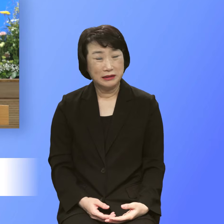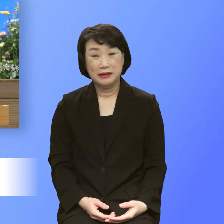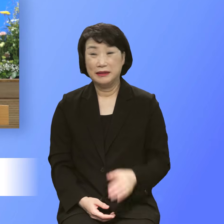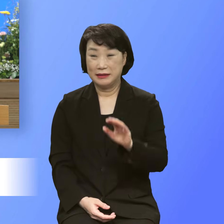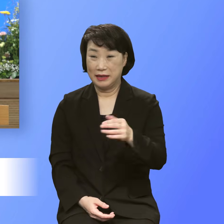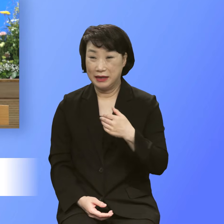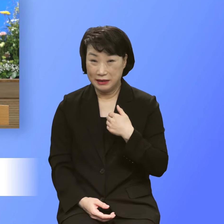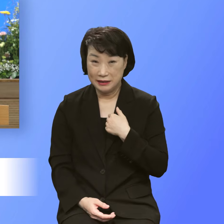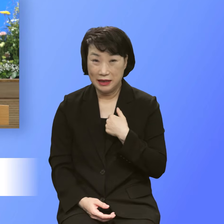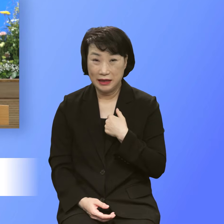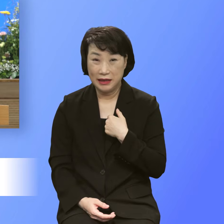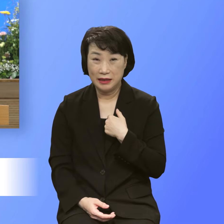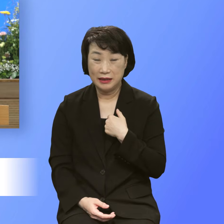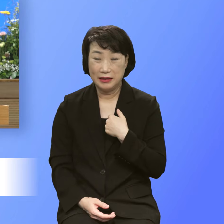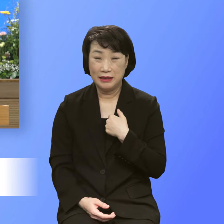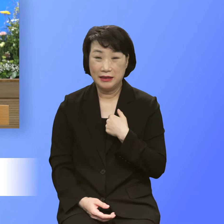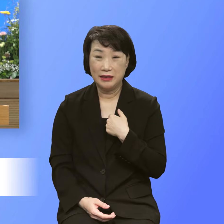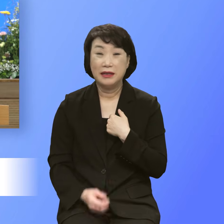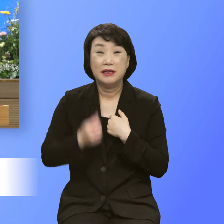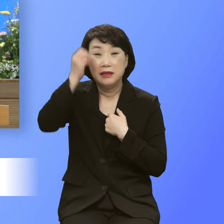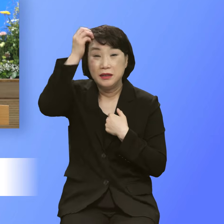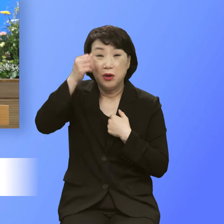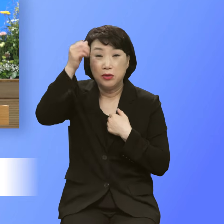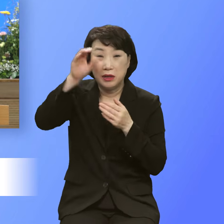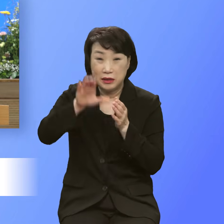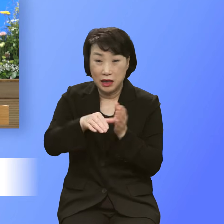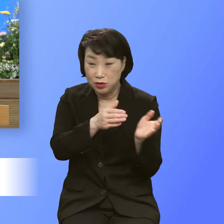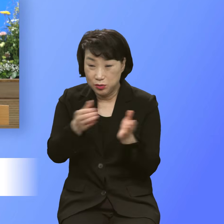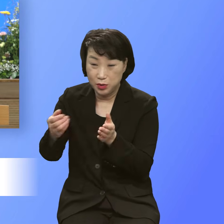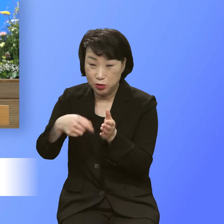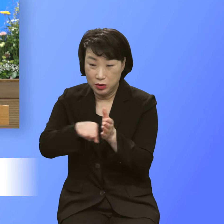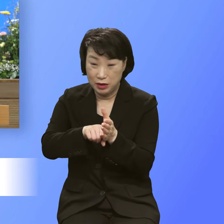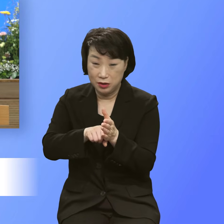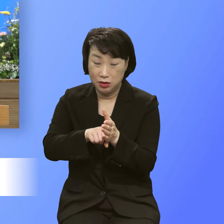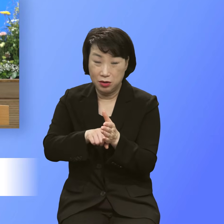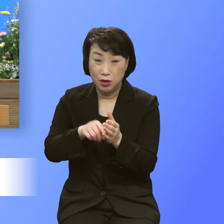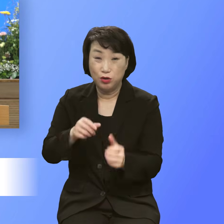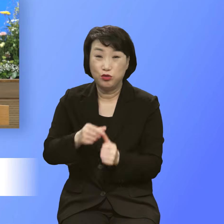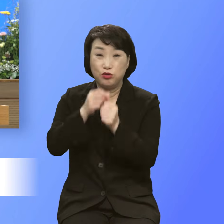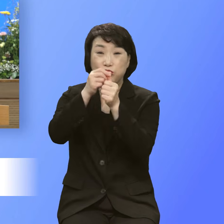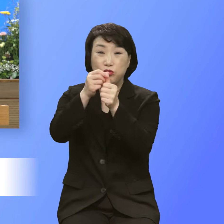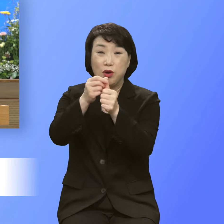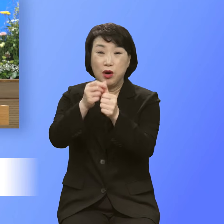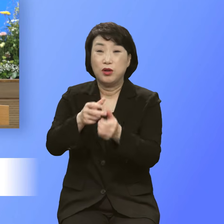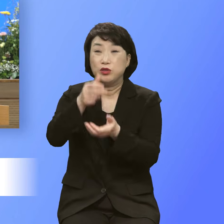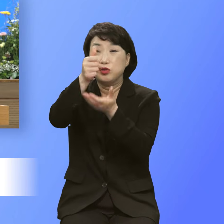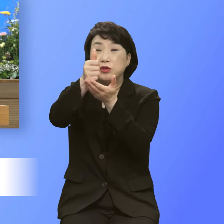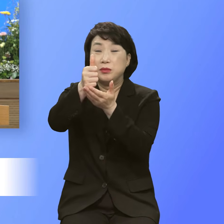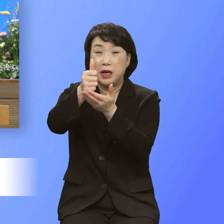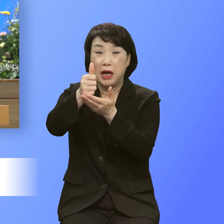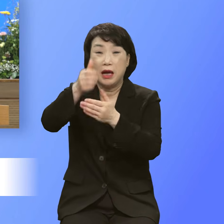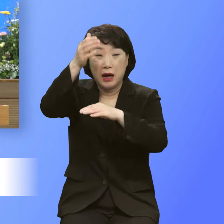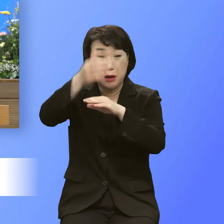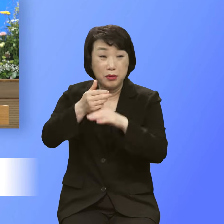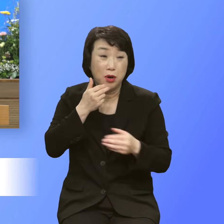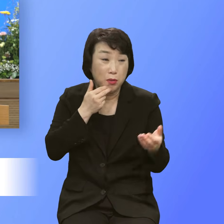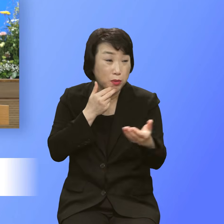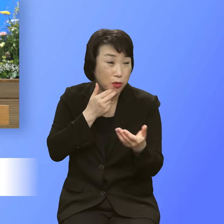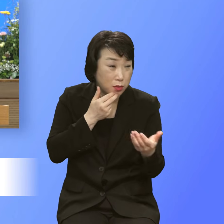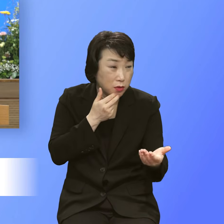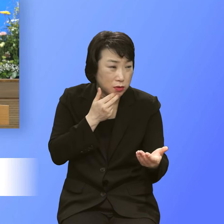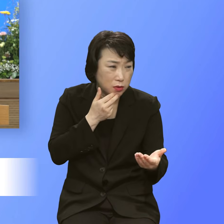내게 내 영혼의 때를 위해서 구원받은 주님에 대한 감사가